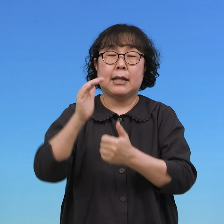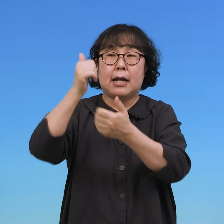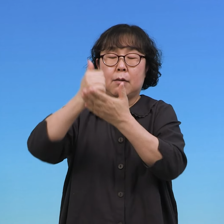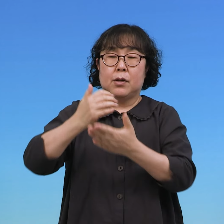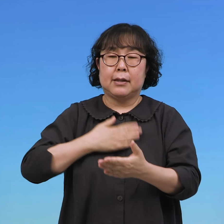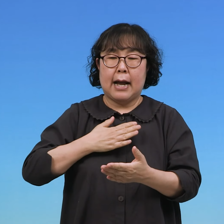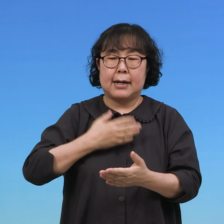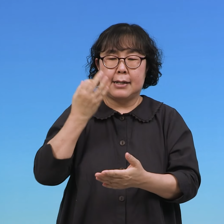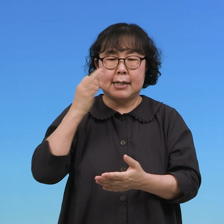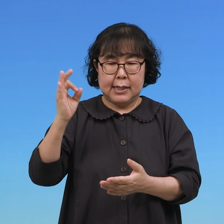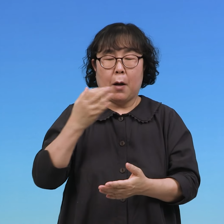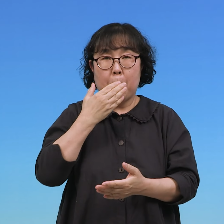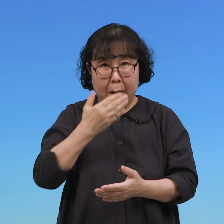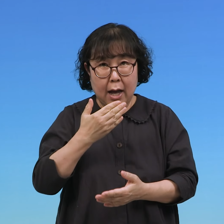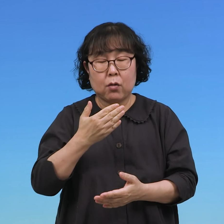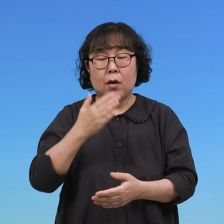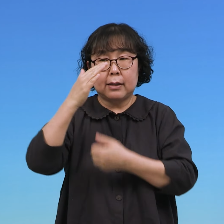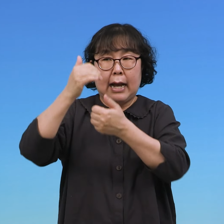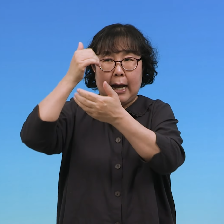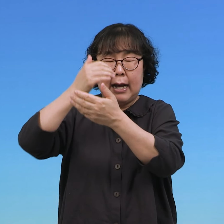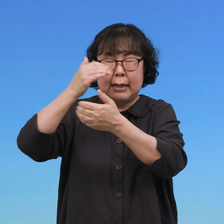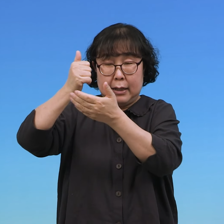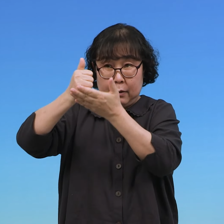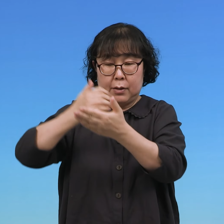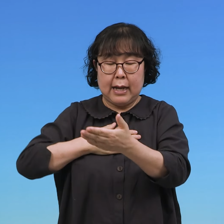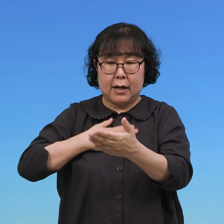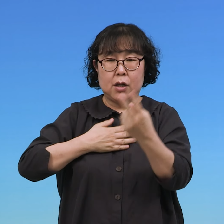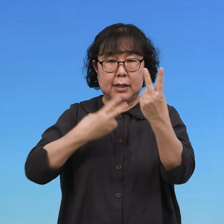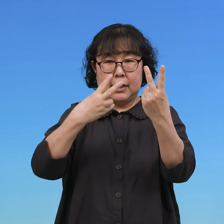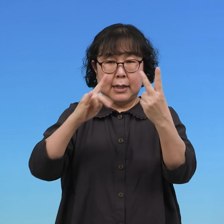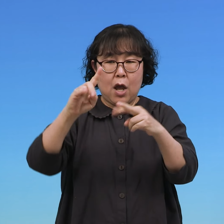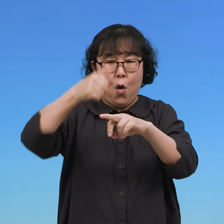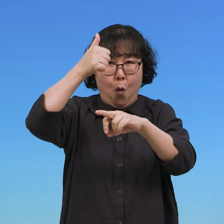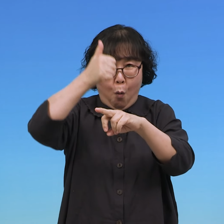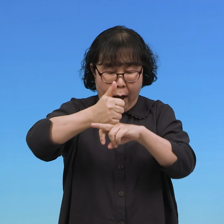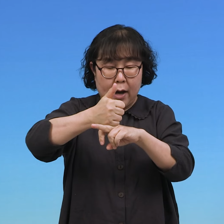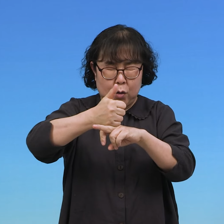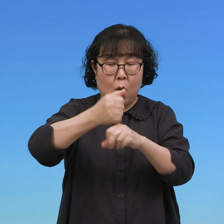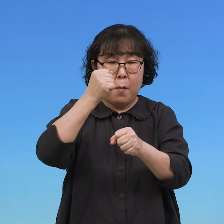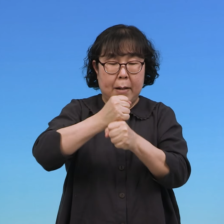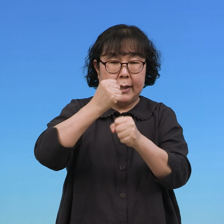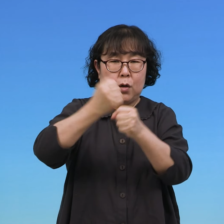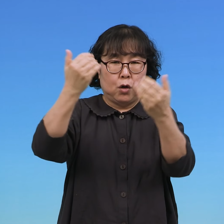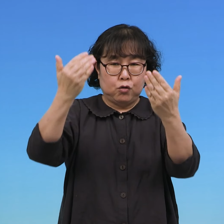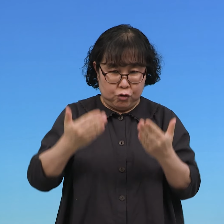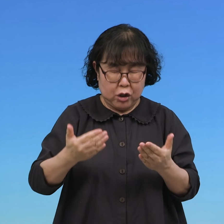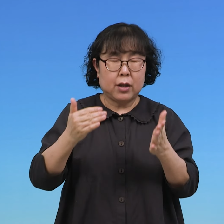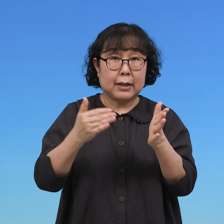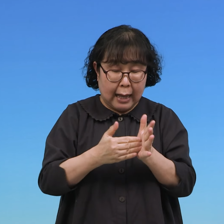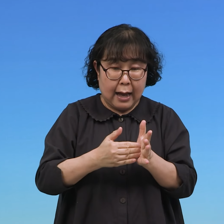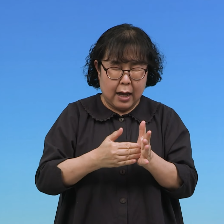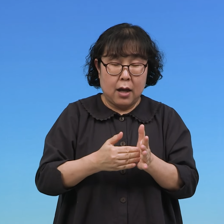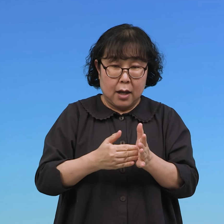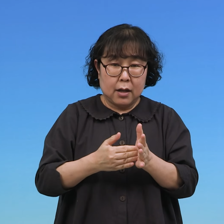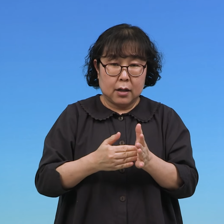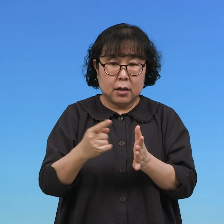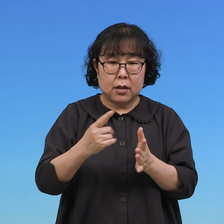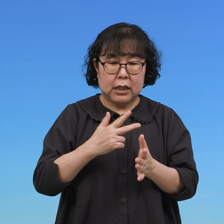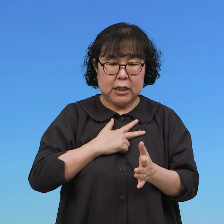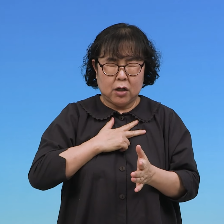주셨고 2대 왕으로 점지해 주셨다. 나는 하나님이 점지한 왕이 될 사람이다. 그